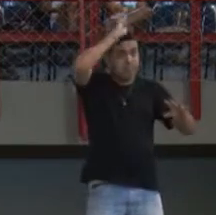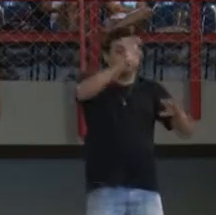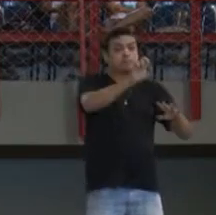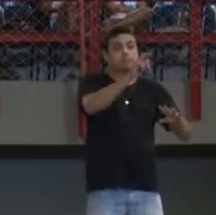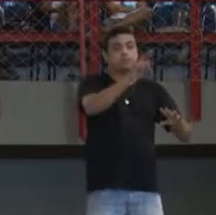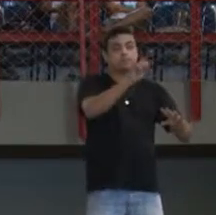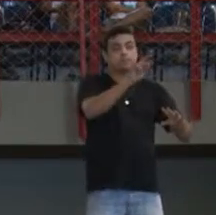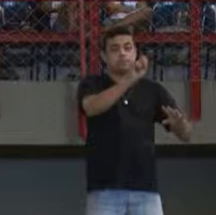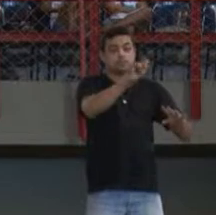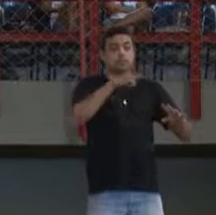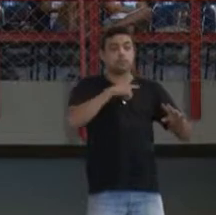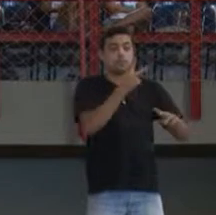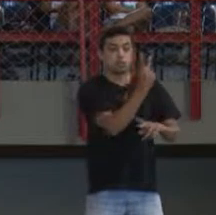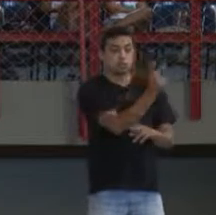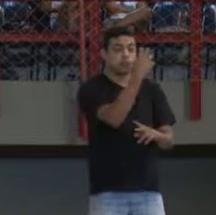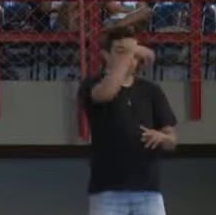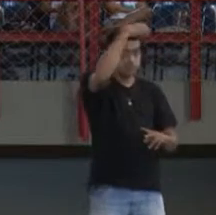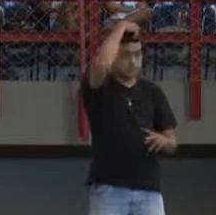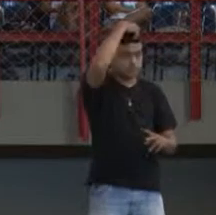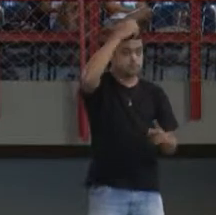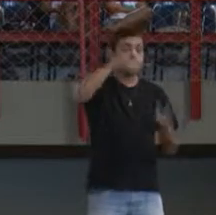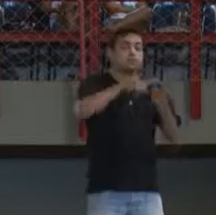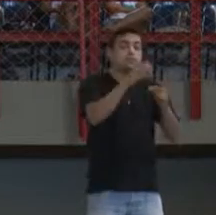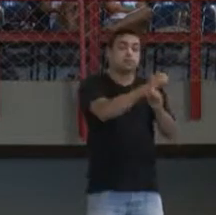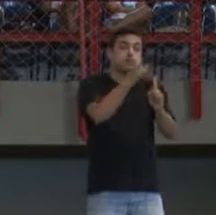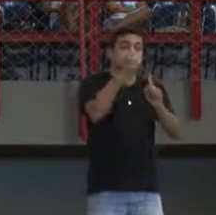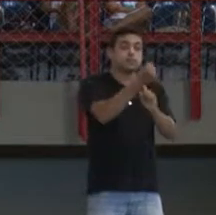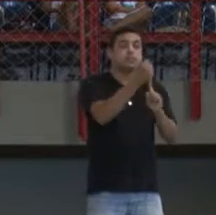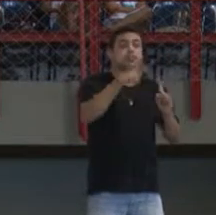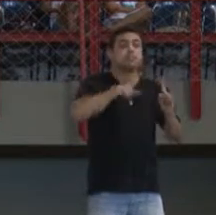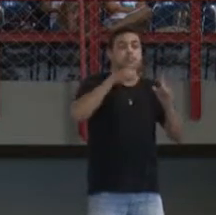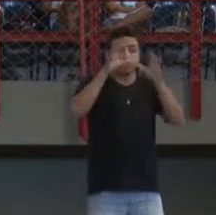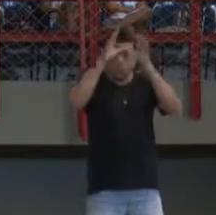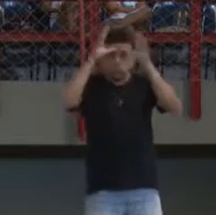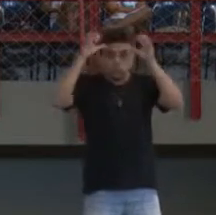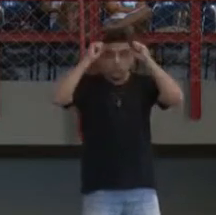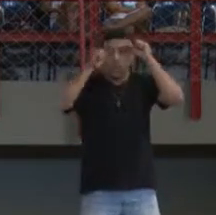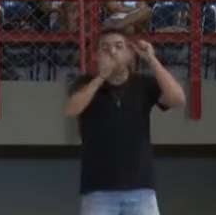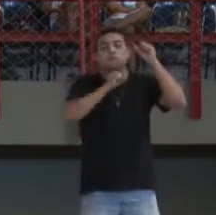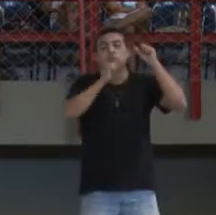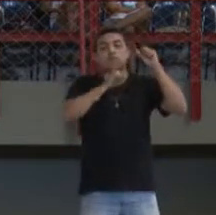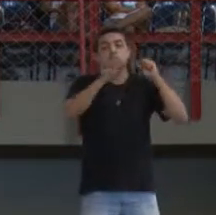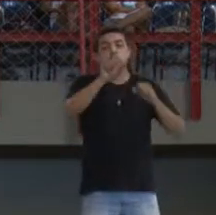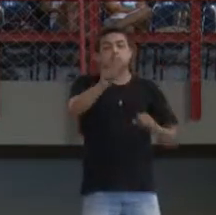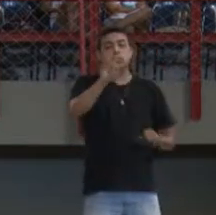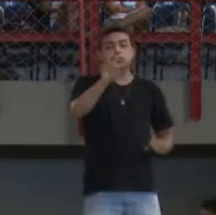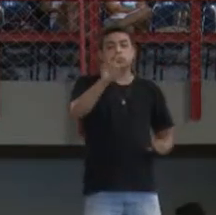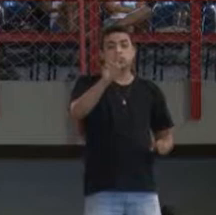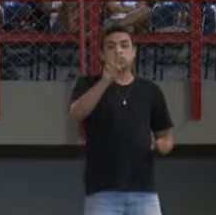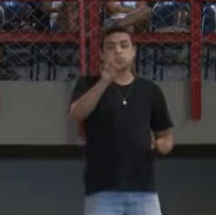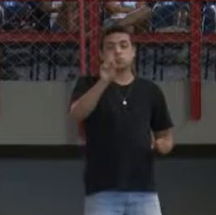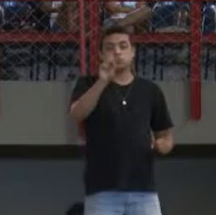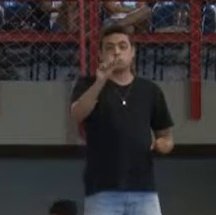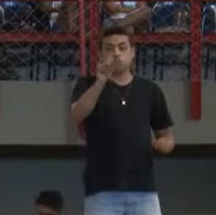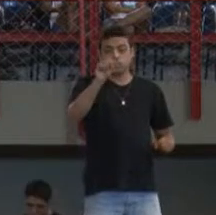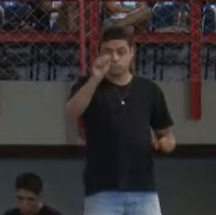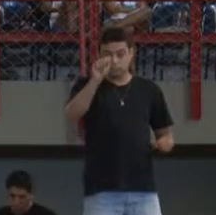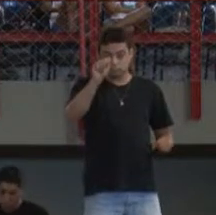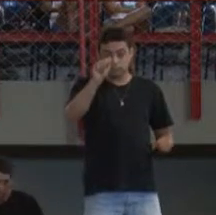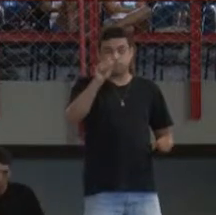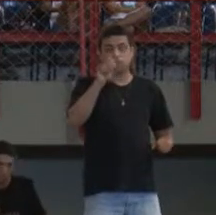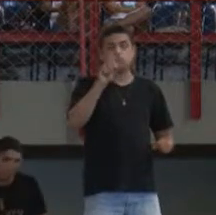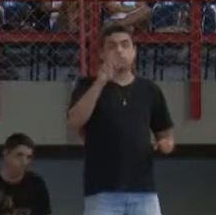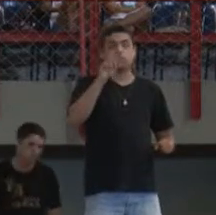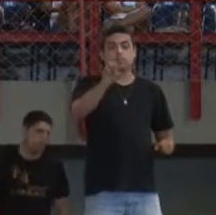militar, 2 reis, uma sociedade que tem um conselho de anciãos, que a gente chama de Gerúsia, com